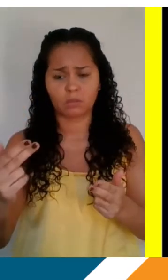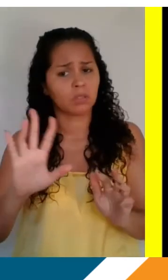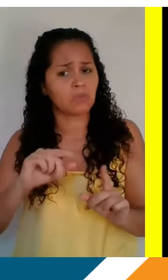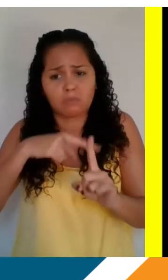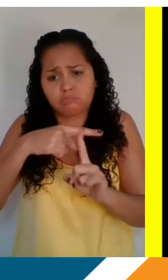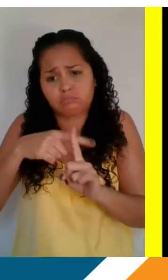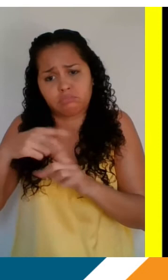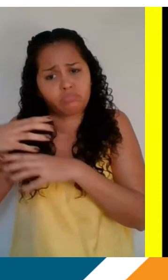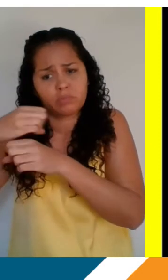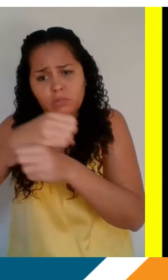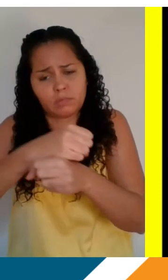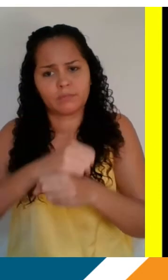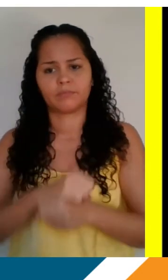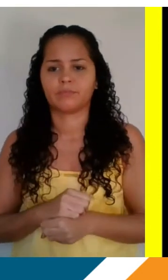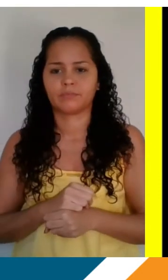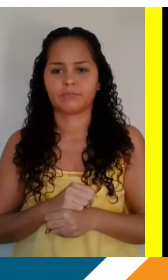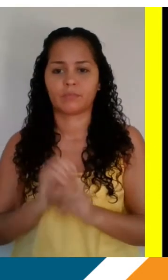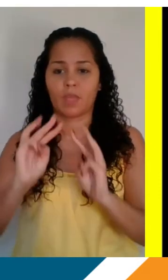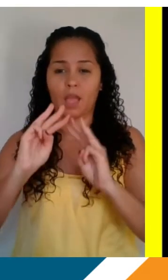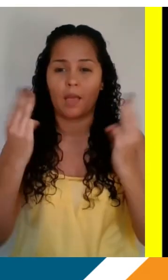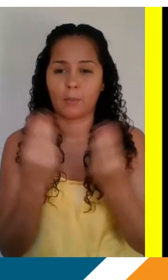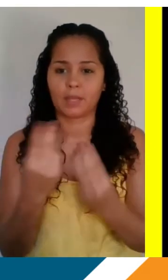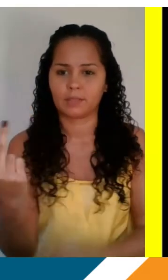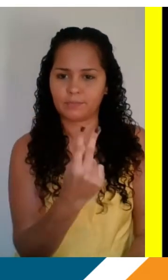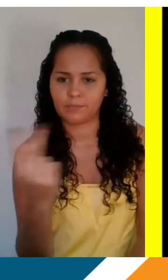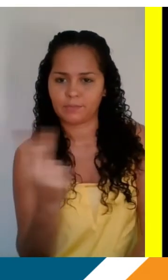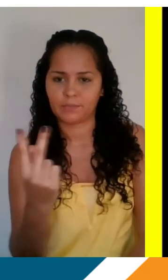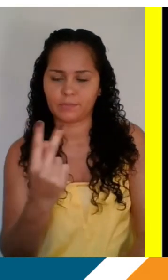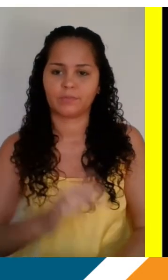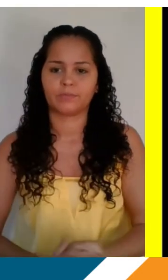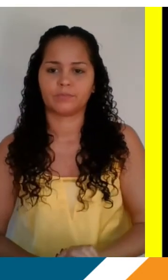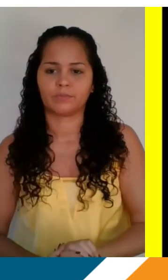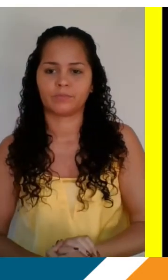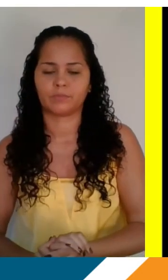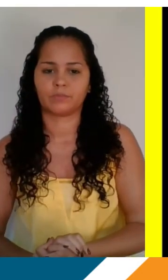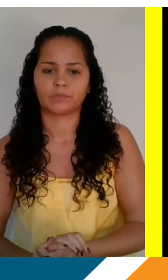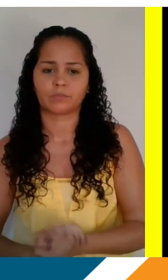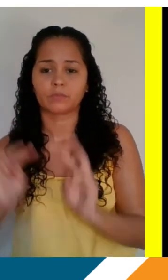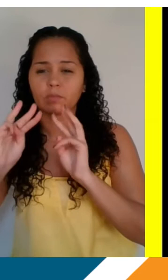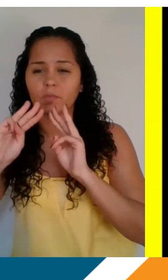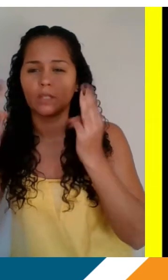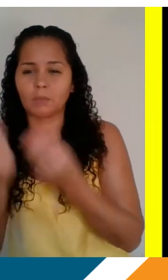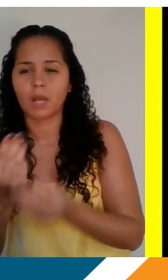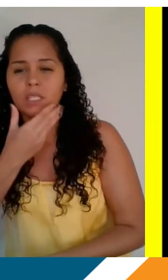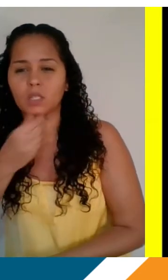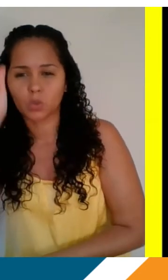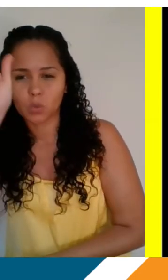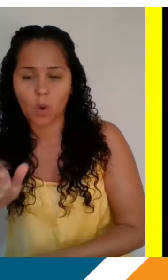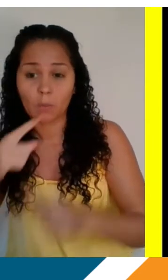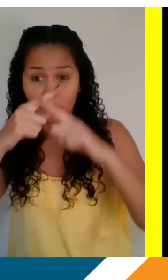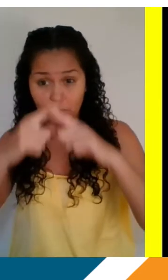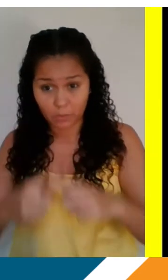vou somar a massa dos dois. Massa do homem vezes a velocidade do homem, do